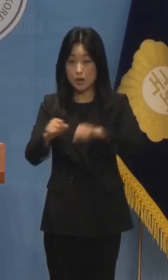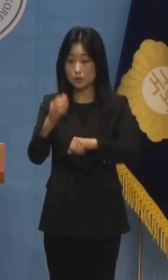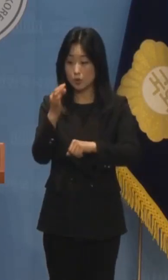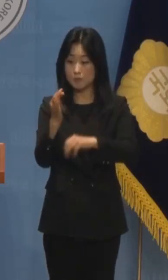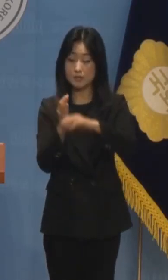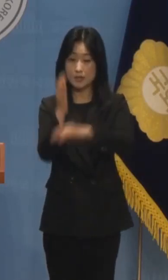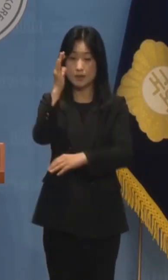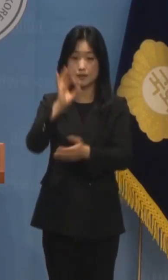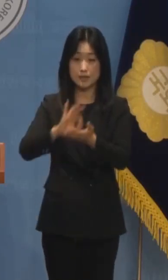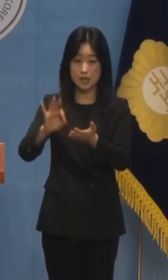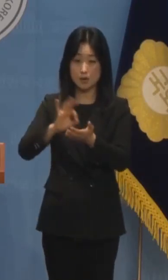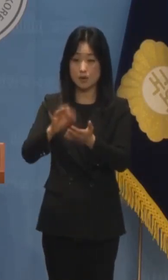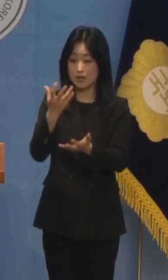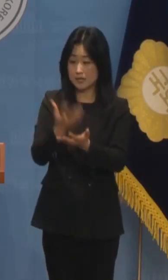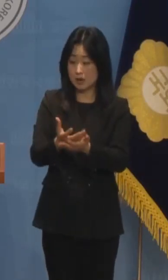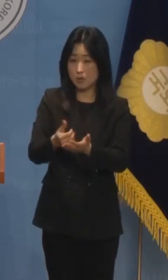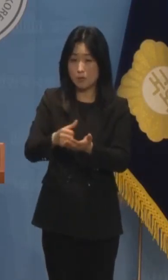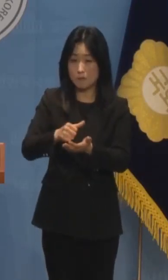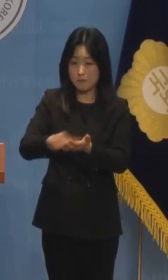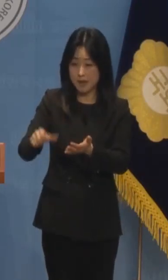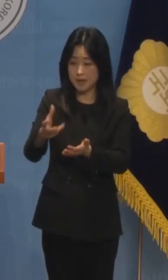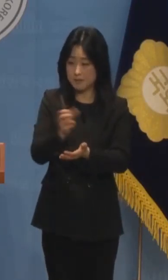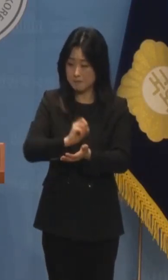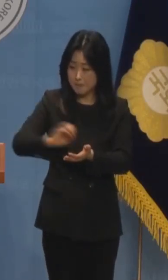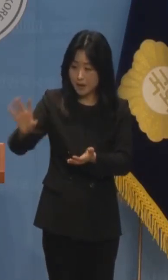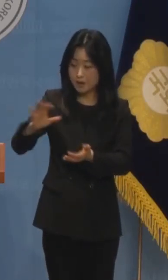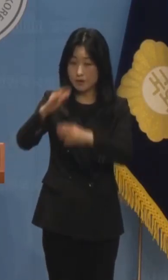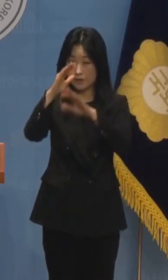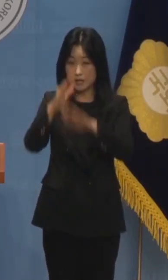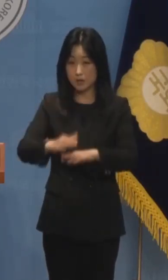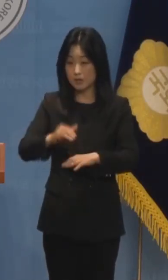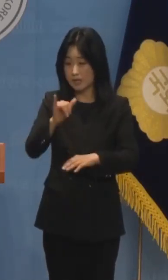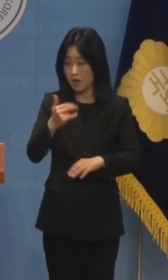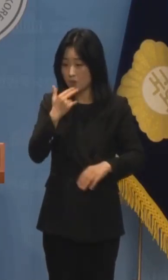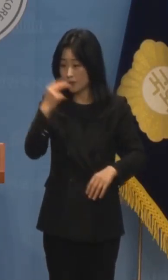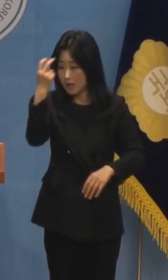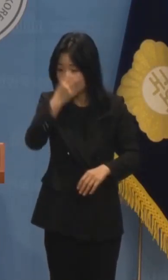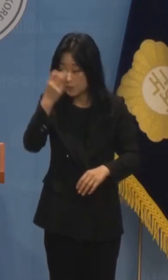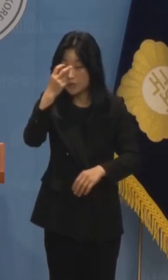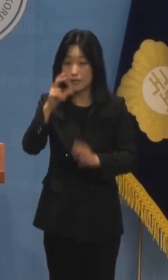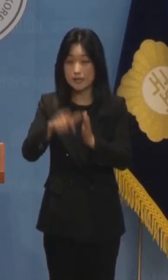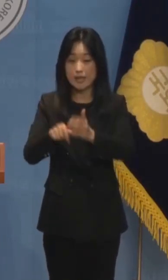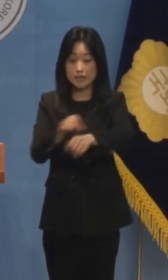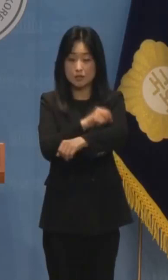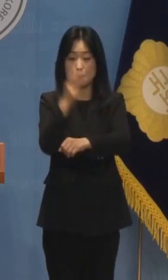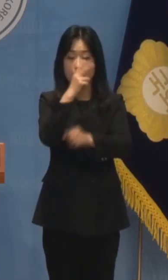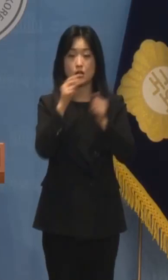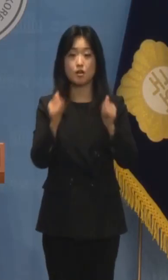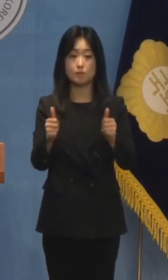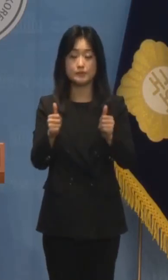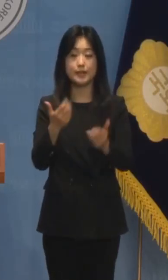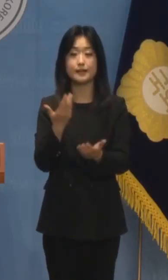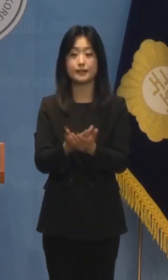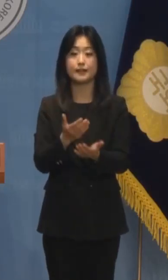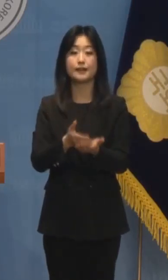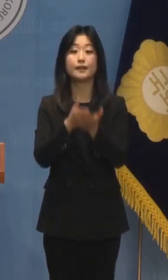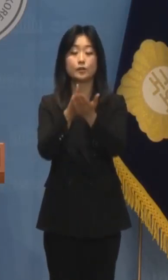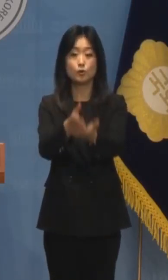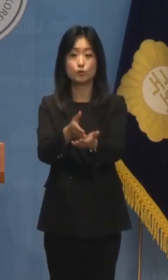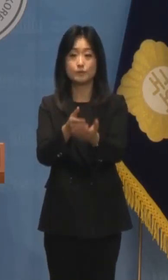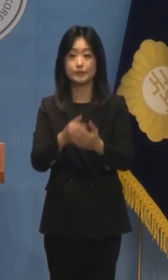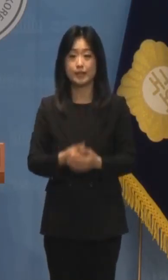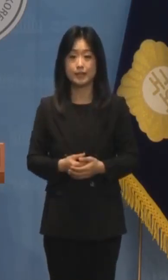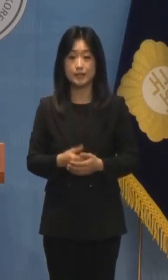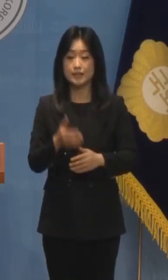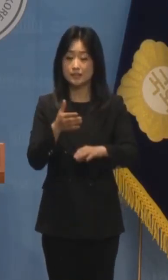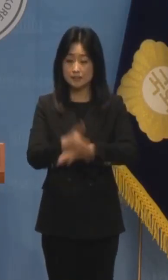및 자료 폐기, 정보 은폐 의혹 진상규명을 위한 특별검사의 수사 요구안을 제출합니다. 다소